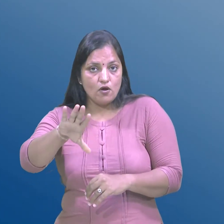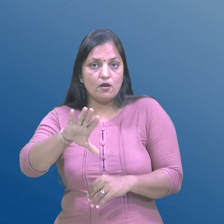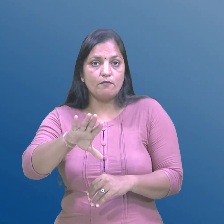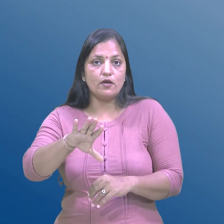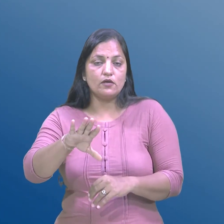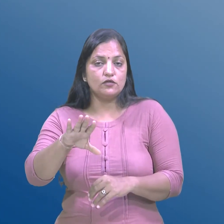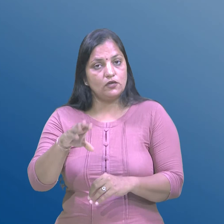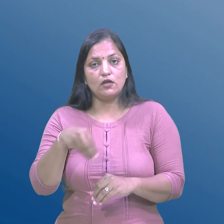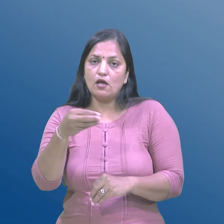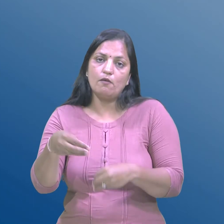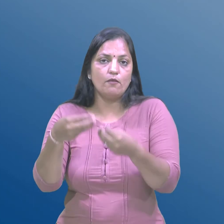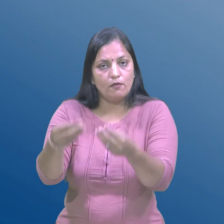હોય.